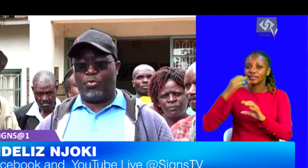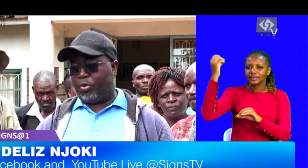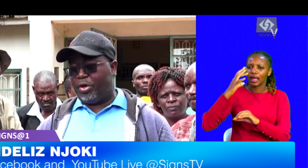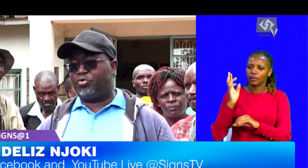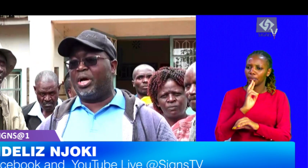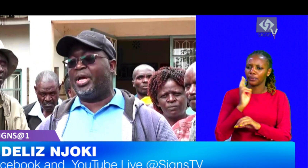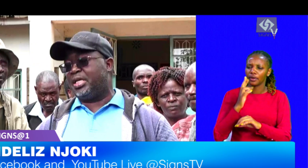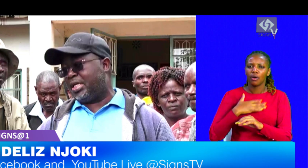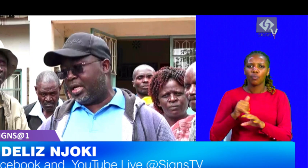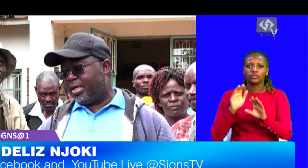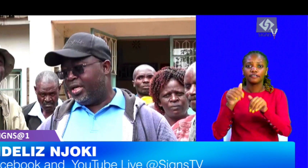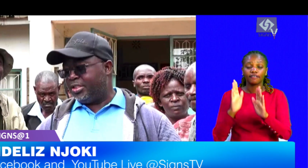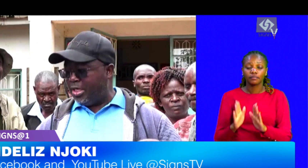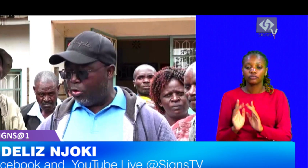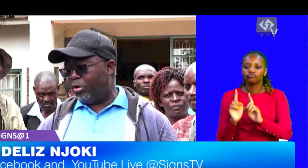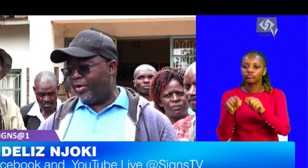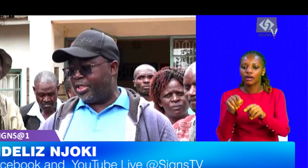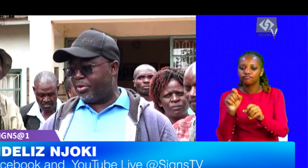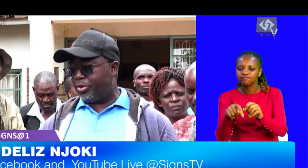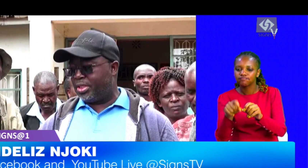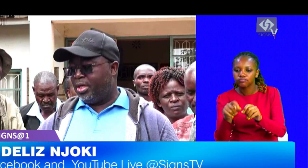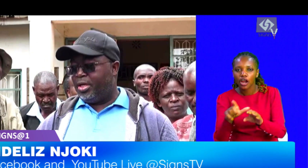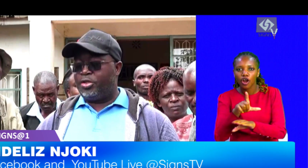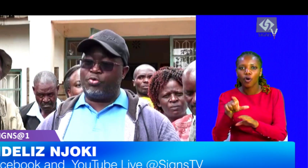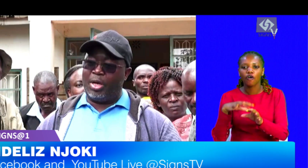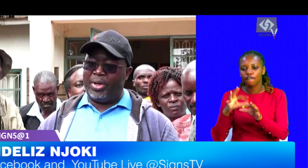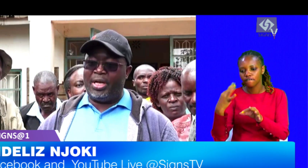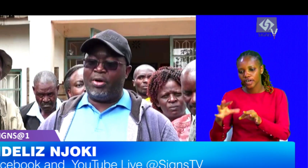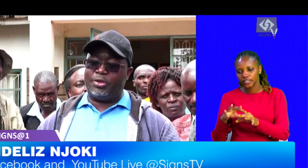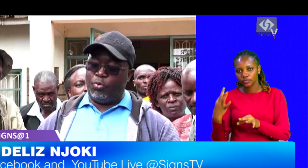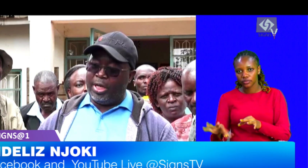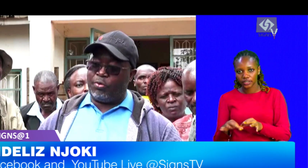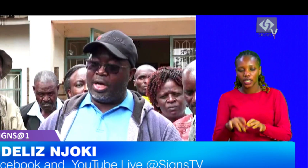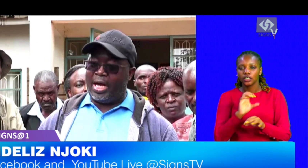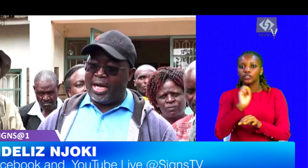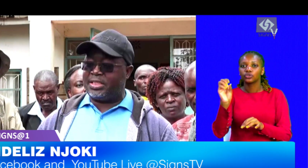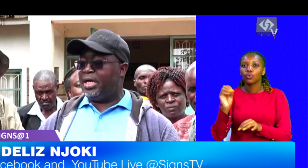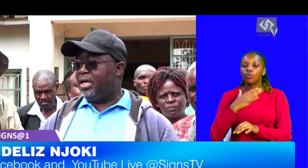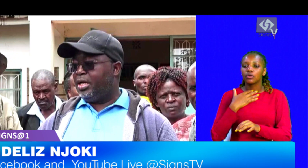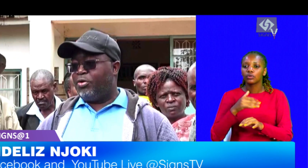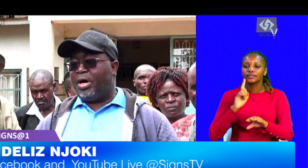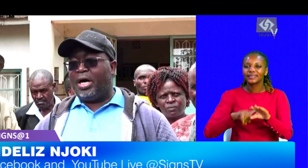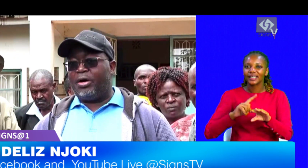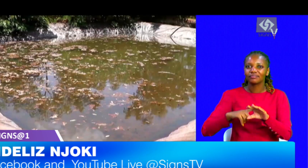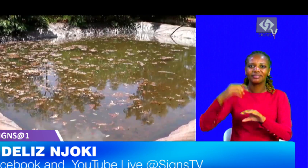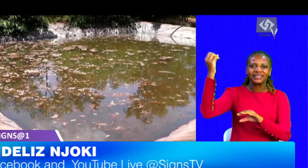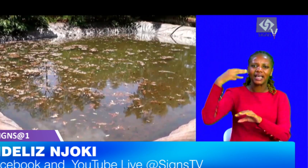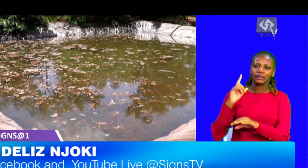kule kwetu tunapenda sana zile local vegetables. So tungependa wakati ule kuna kiangaza, wakulima wetu waweze